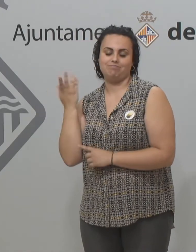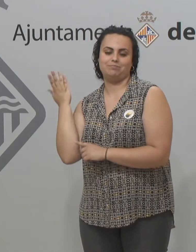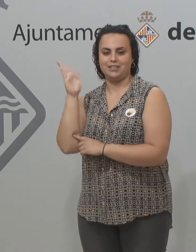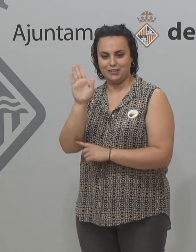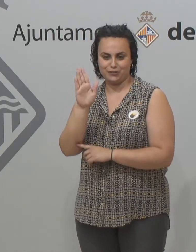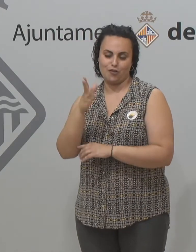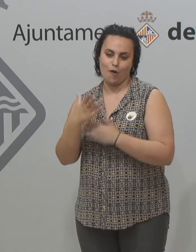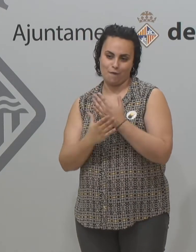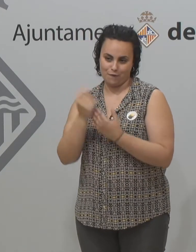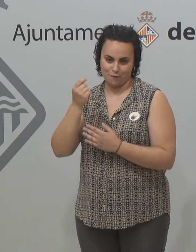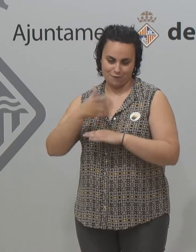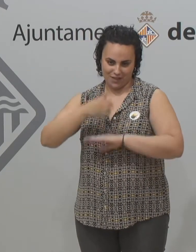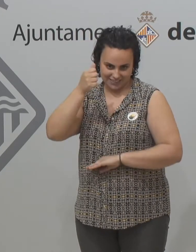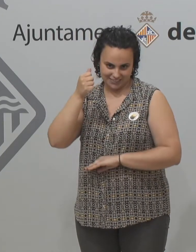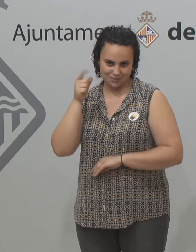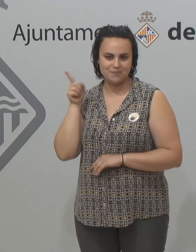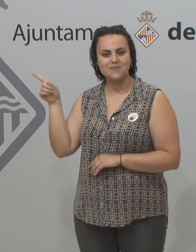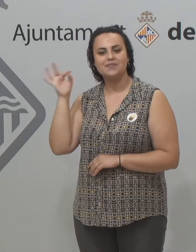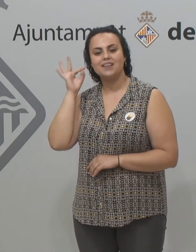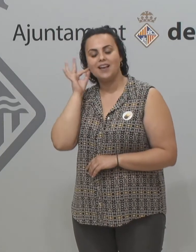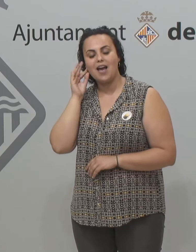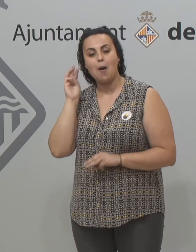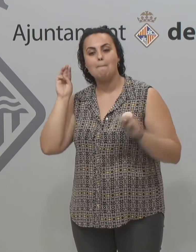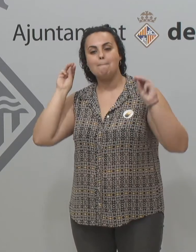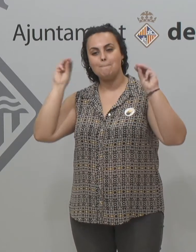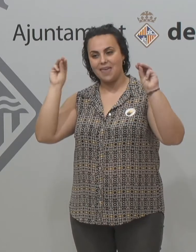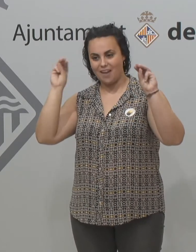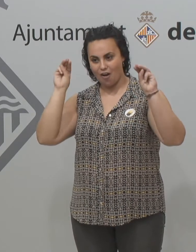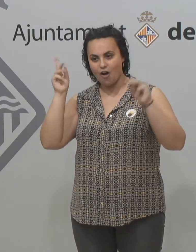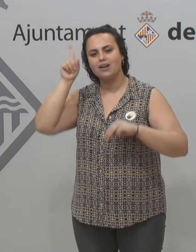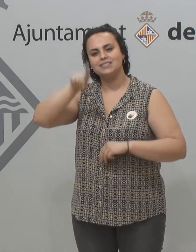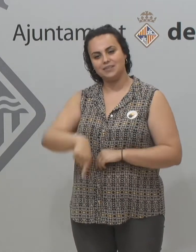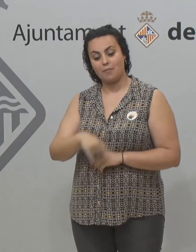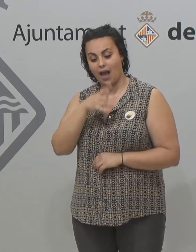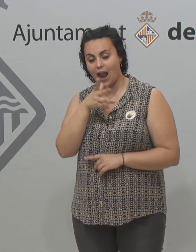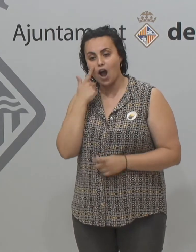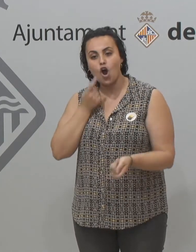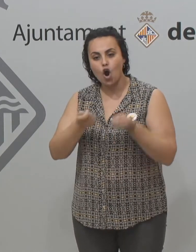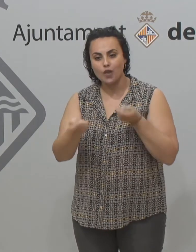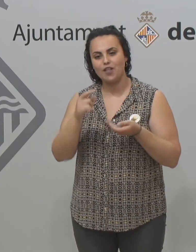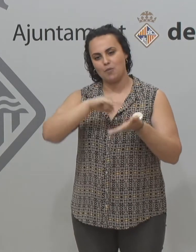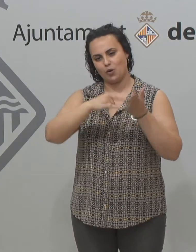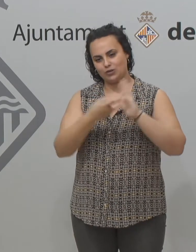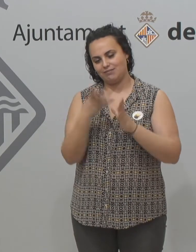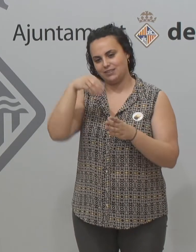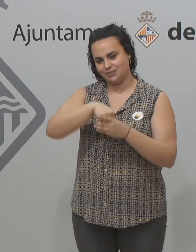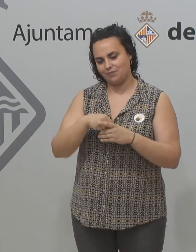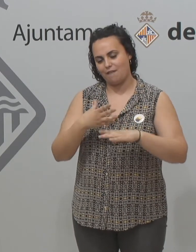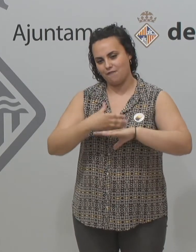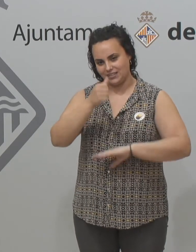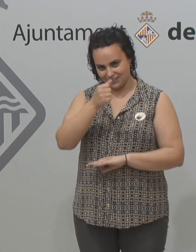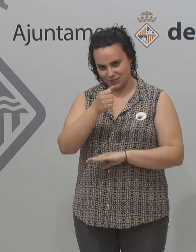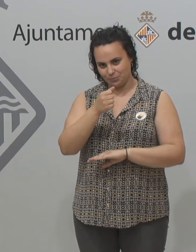Federació de Persones Sordes. Ella és pedagoga i en aquest moment és la coordinadora de projectes de la Federació de